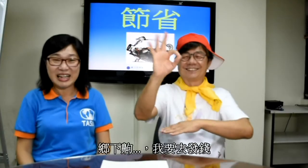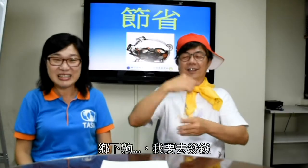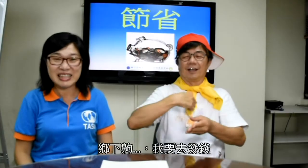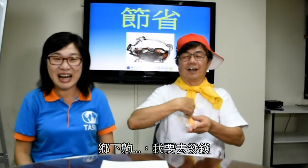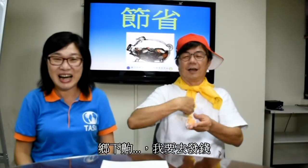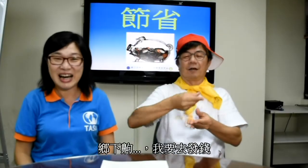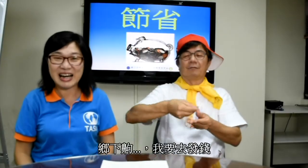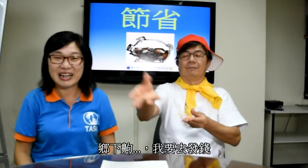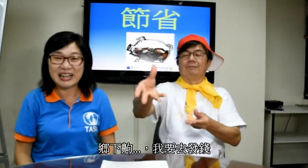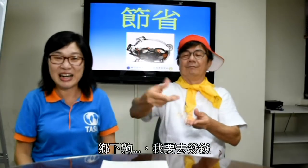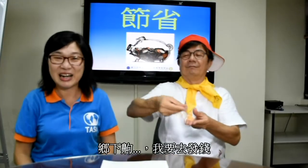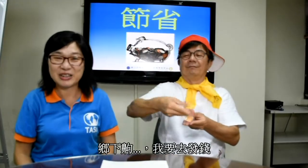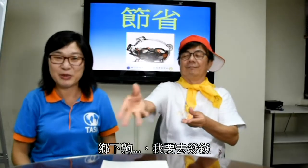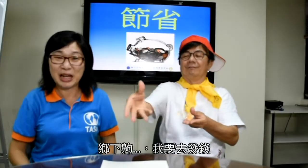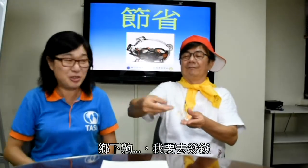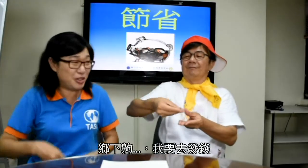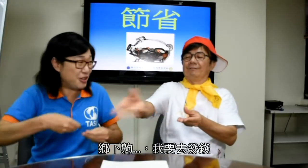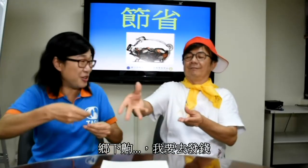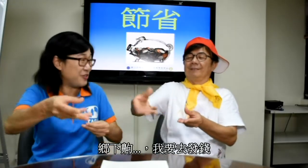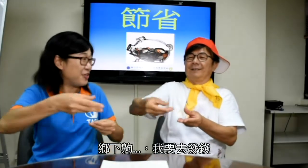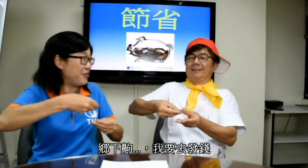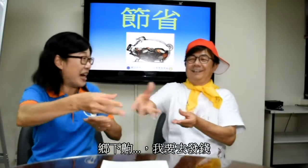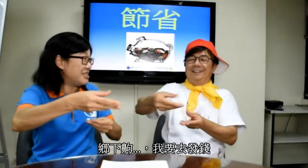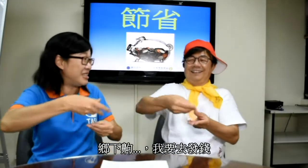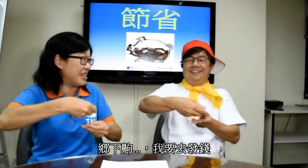下，好，我要去发钱。